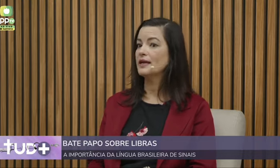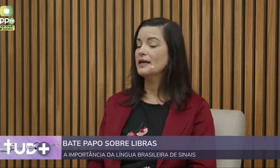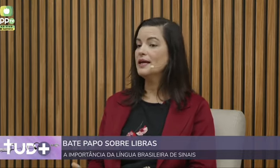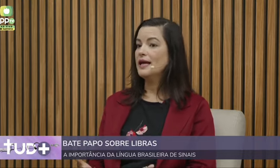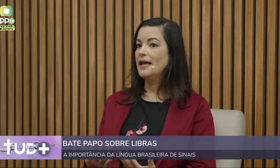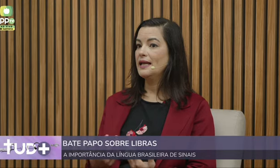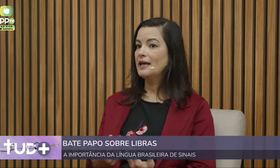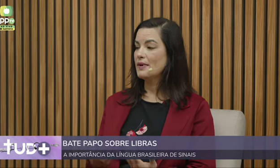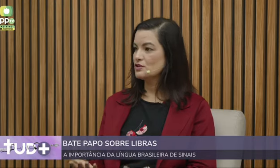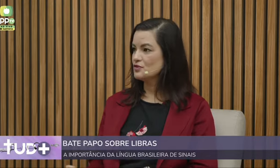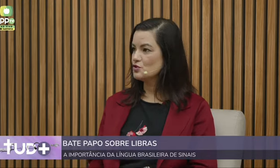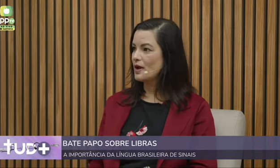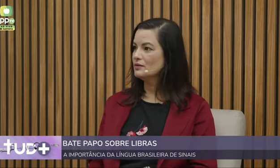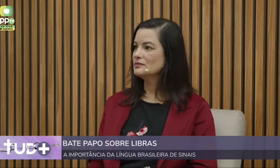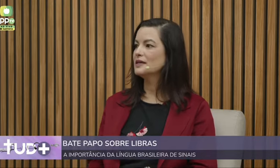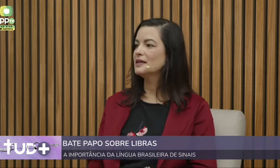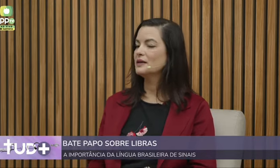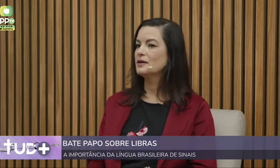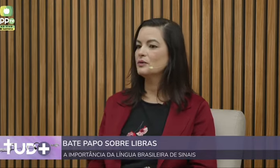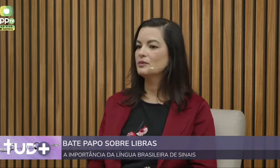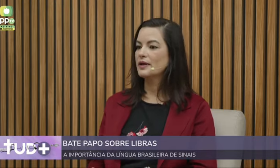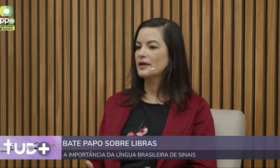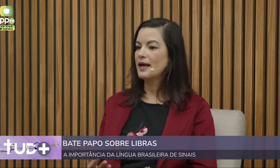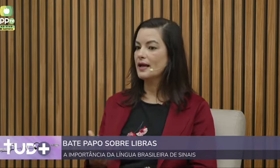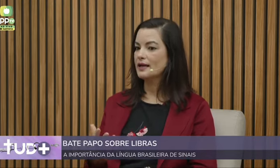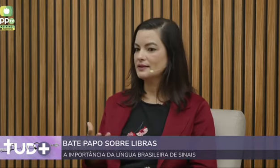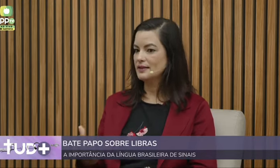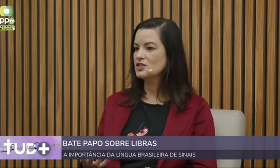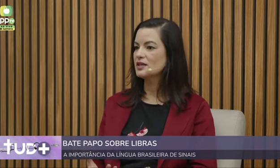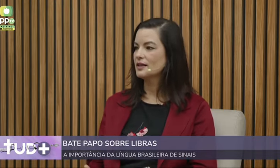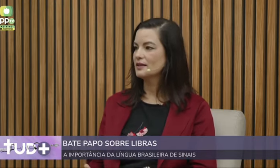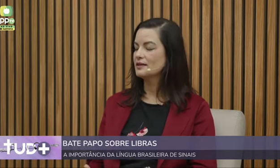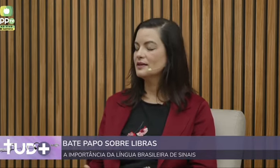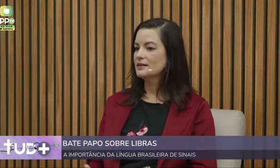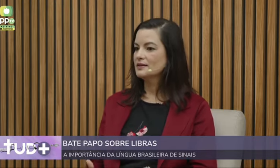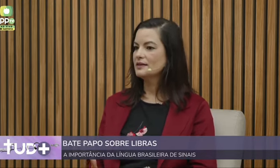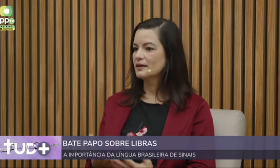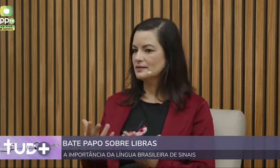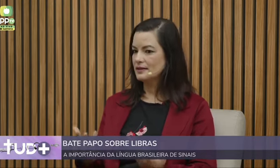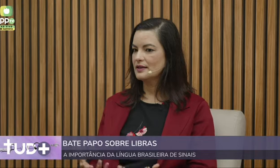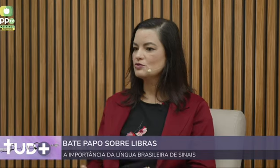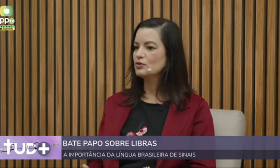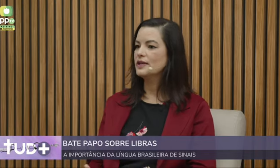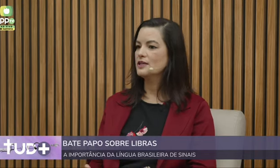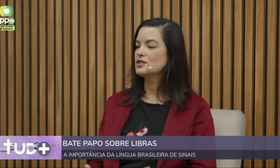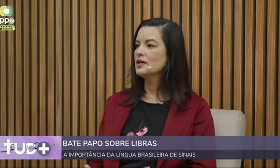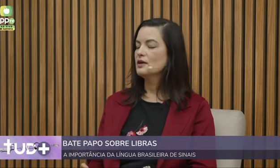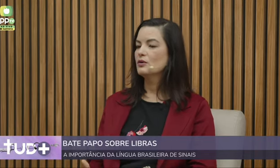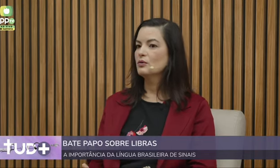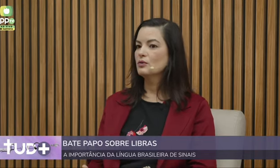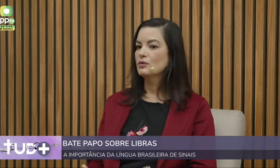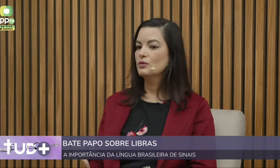porque ele é mais visual, né? É a característica da surdez.